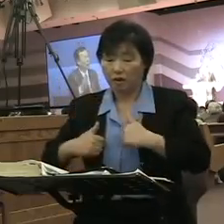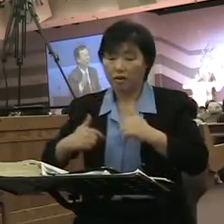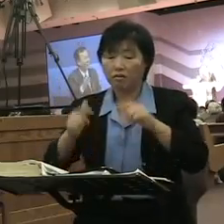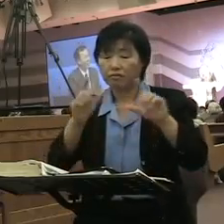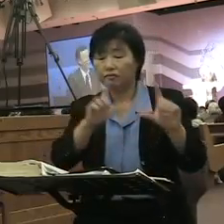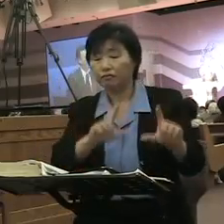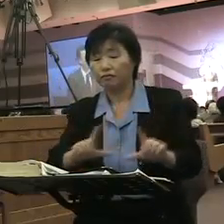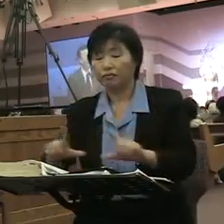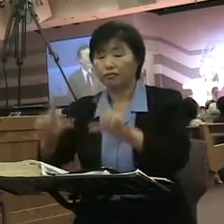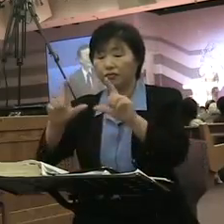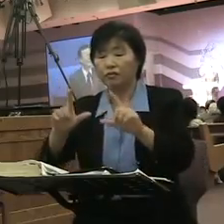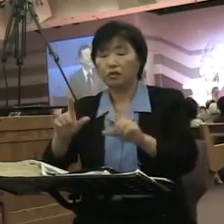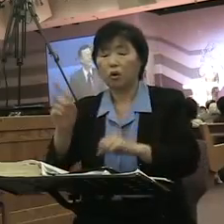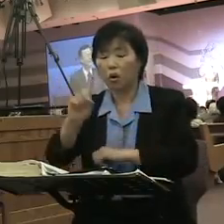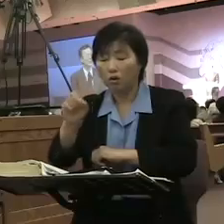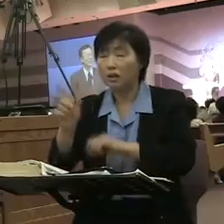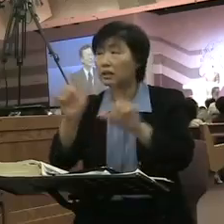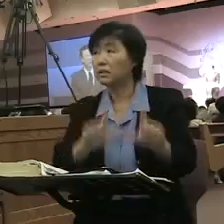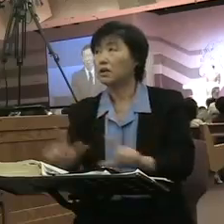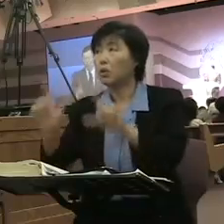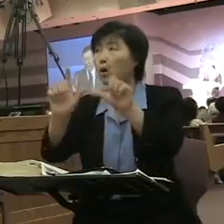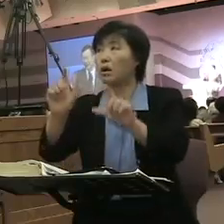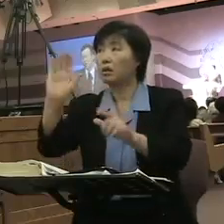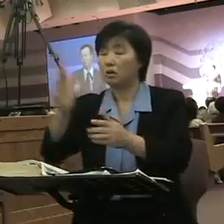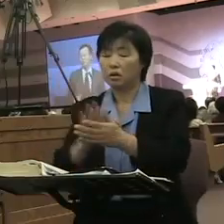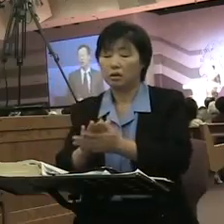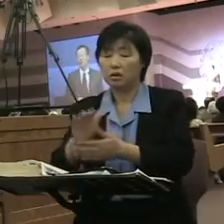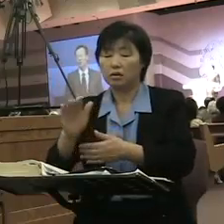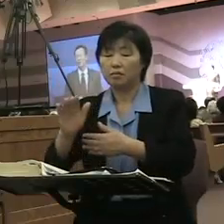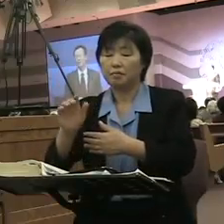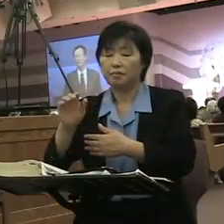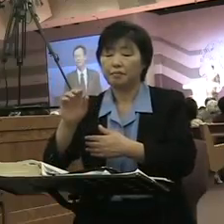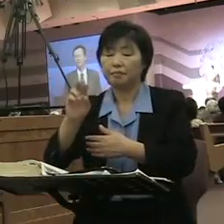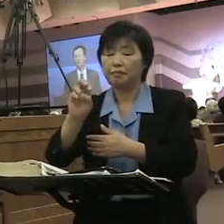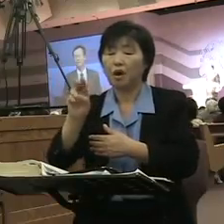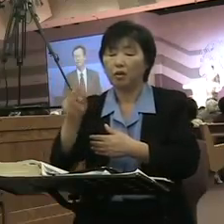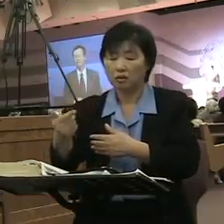지금 어떻게 살아야 되는가? 그 면을 깨달을 수 있어야 합니다.